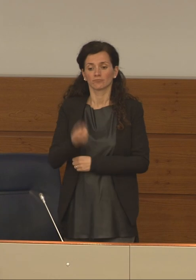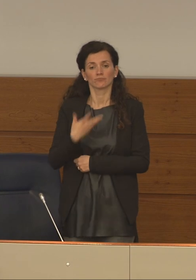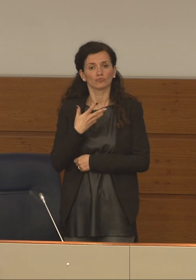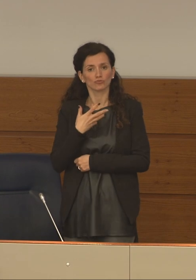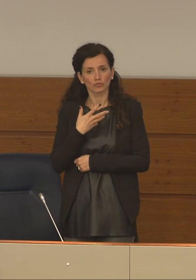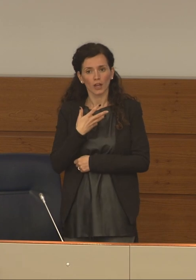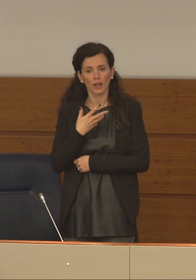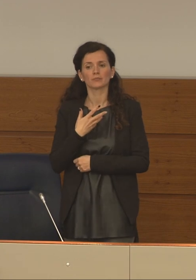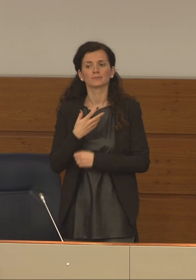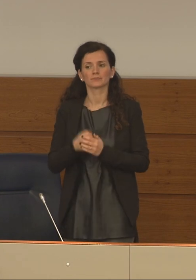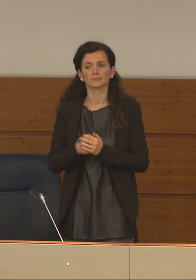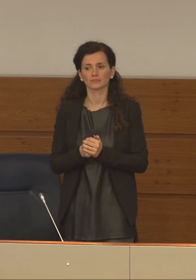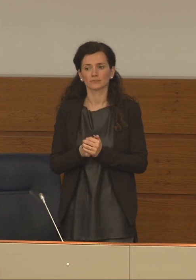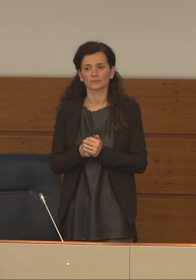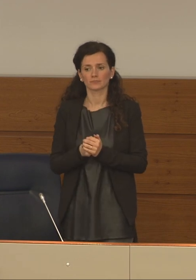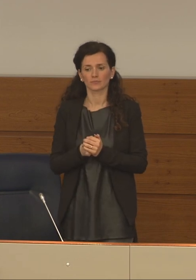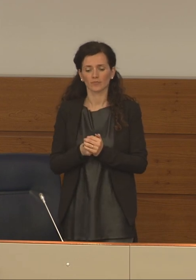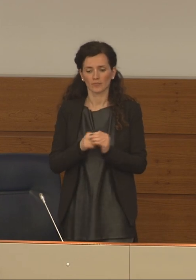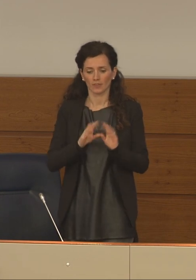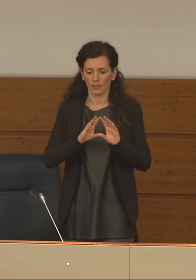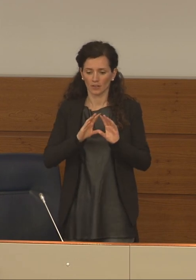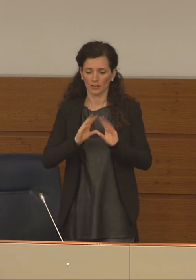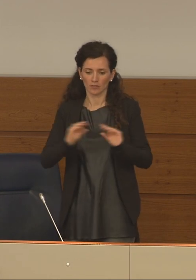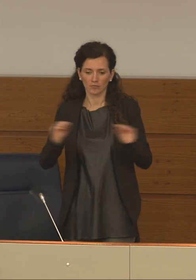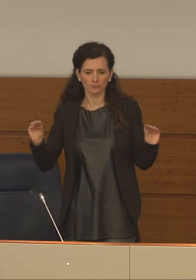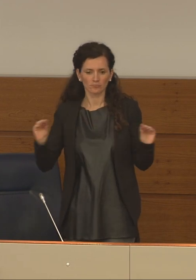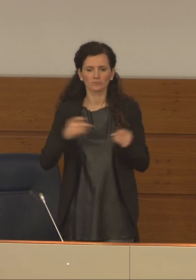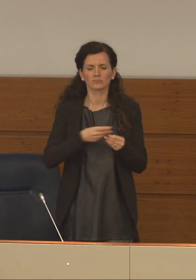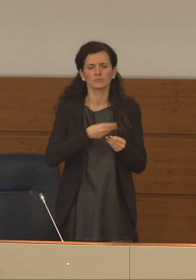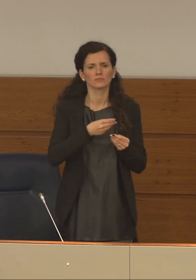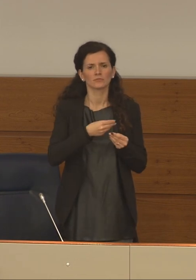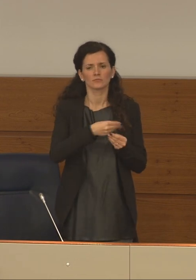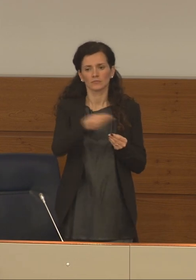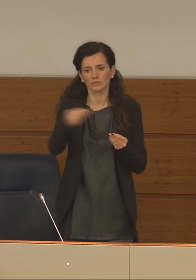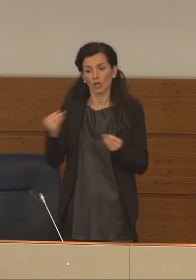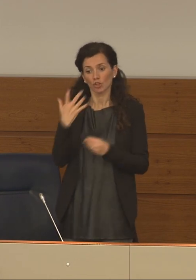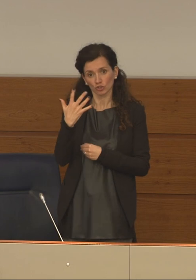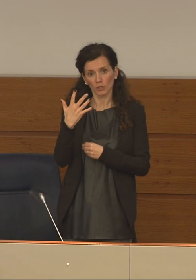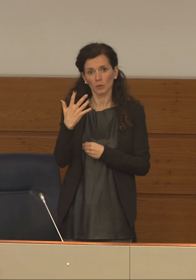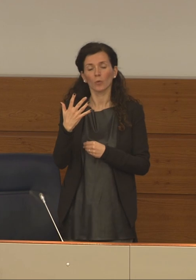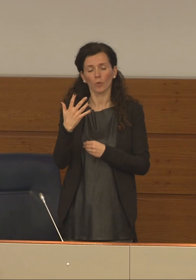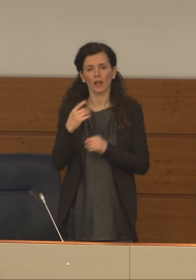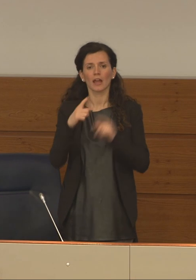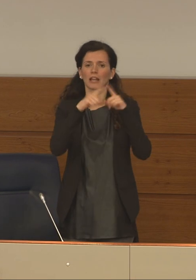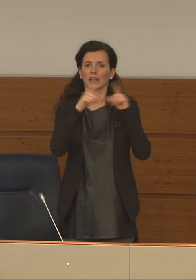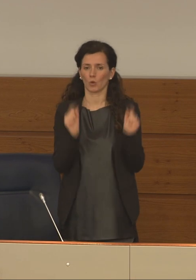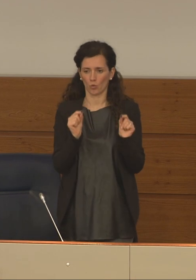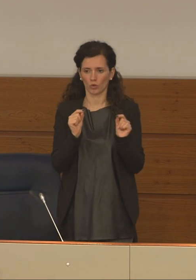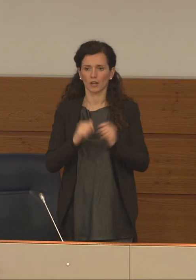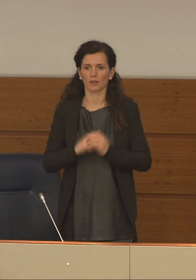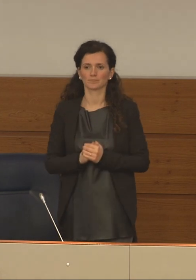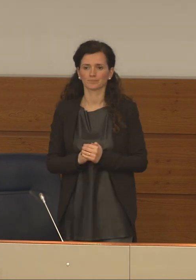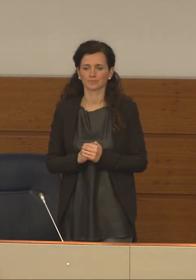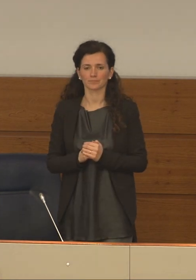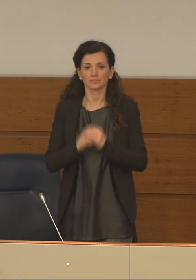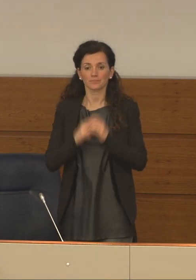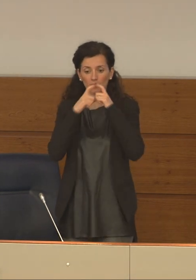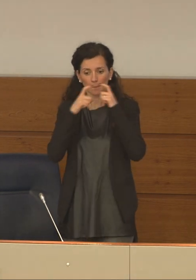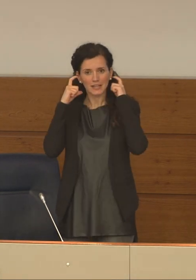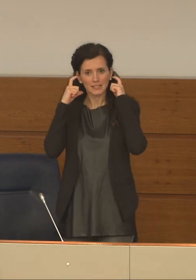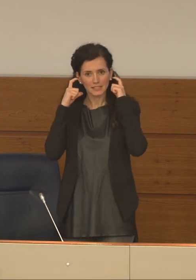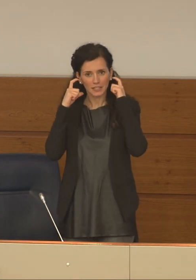il distribuzione dei cinque in liguria è proseguita anche la consegna delle